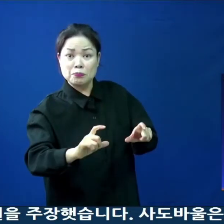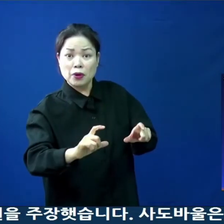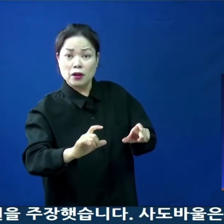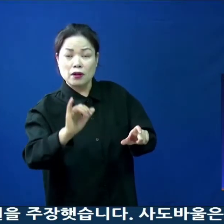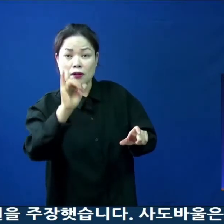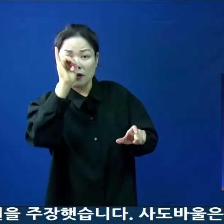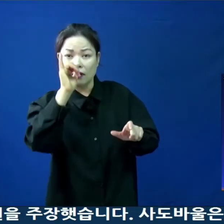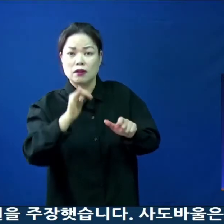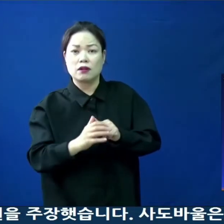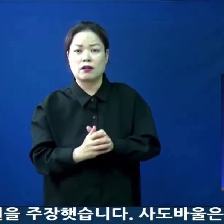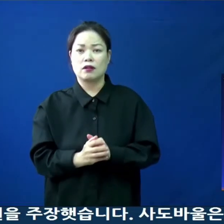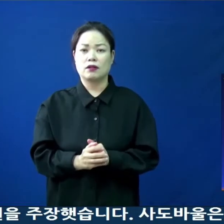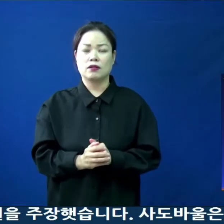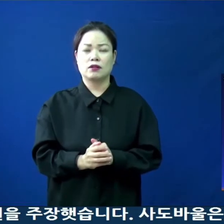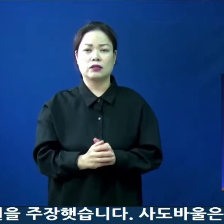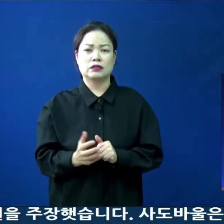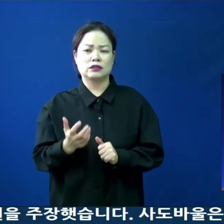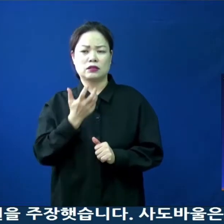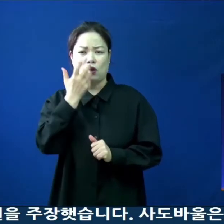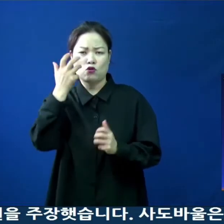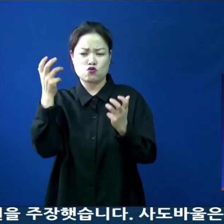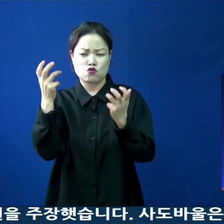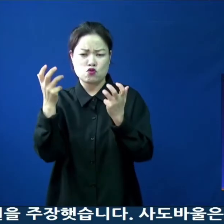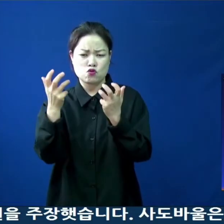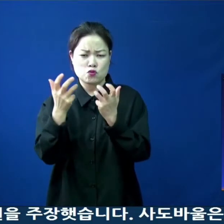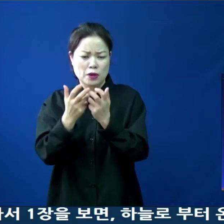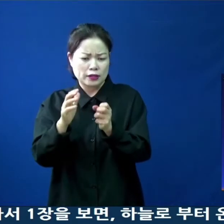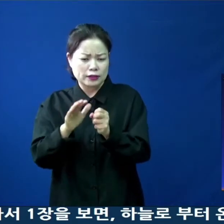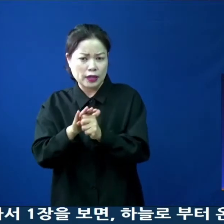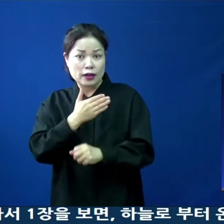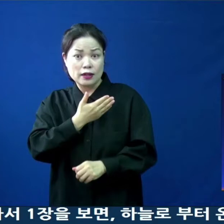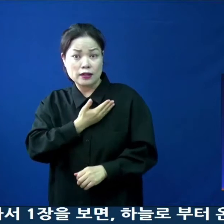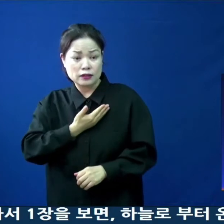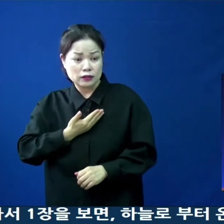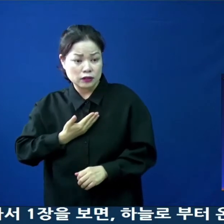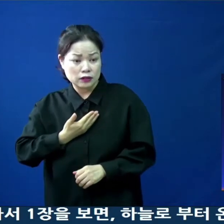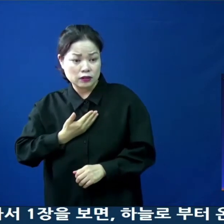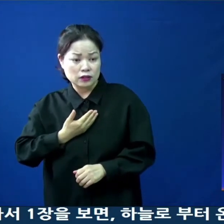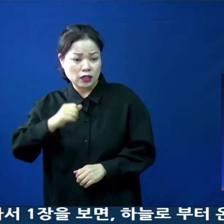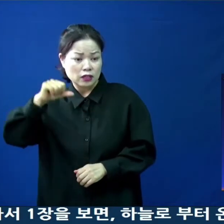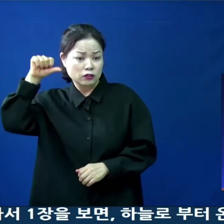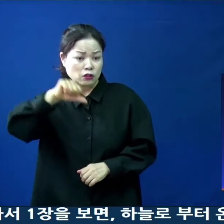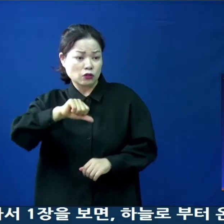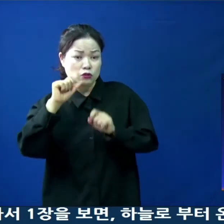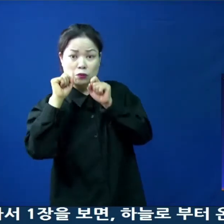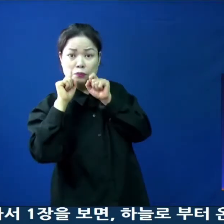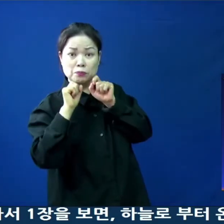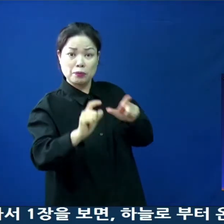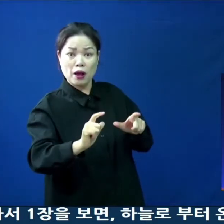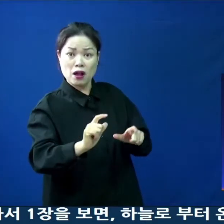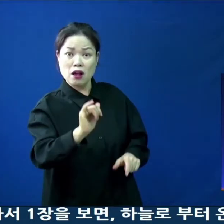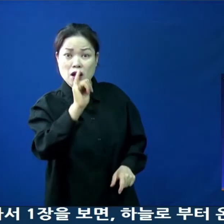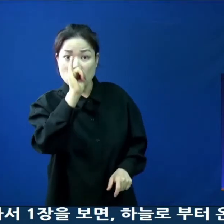있습니다. 성령 충만한 사랑의 사도가 저주를 퍼붓고 있다라는